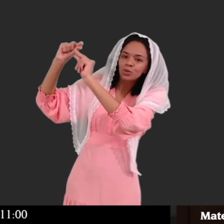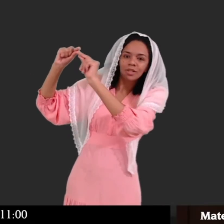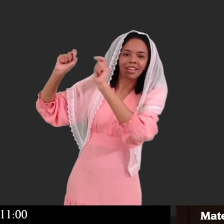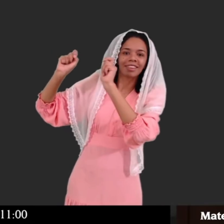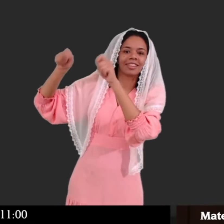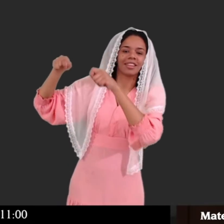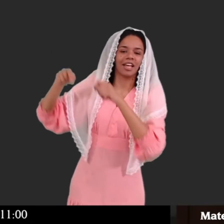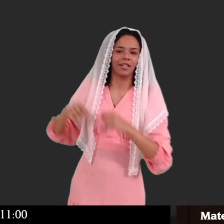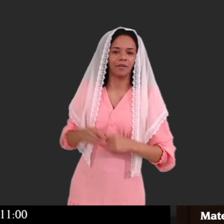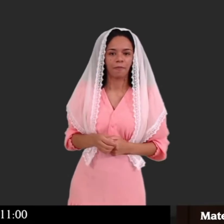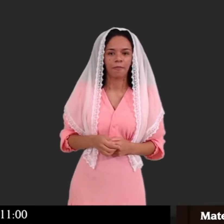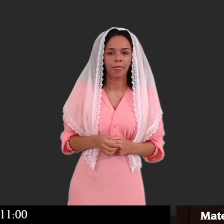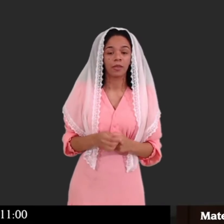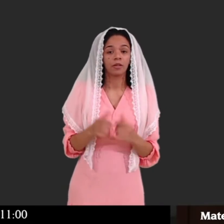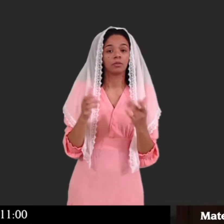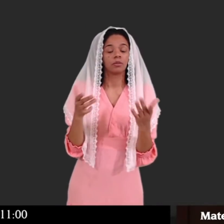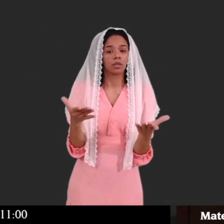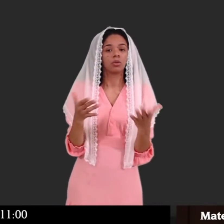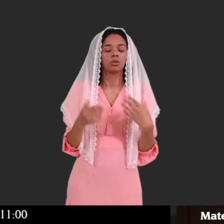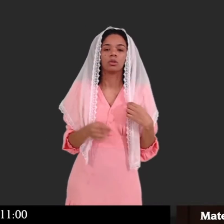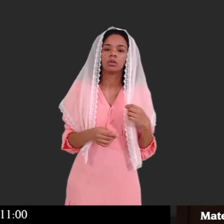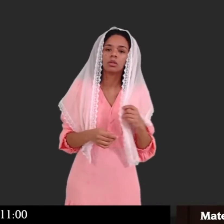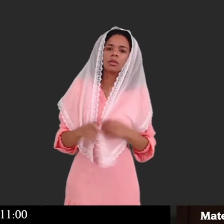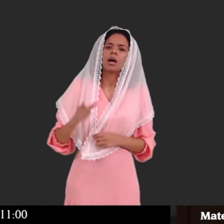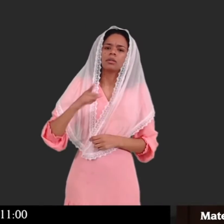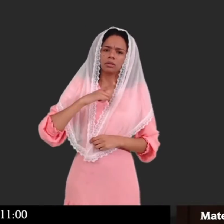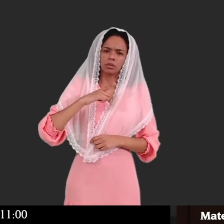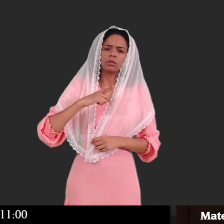Olha, queridos, aqui existem